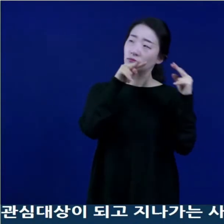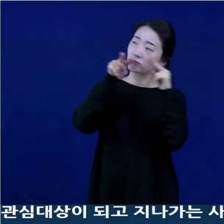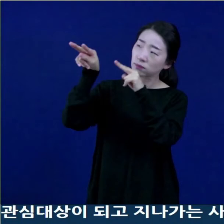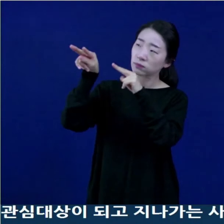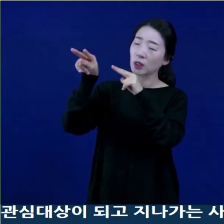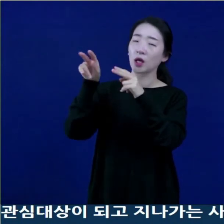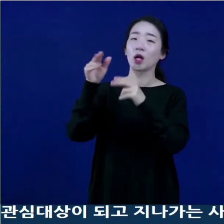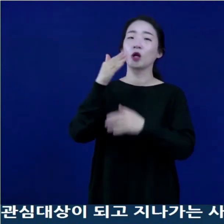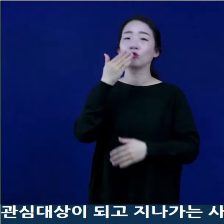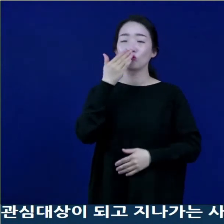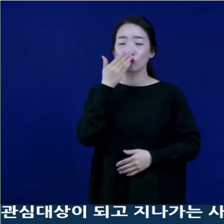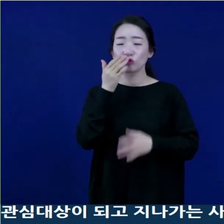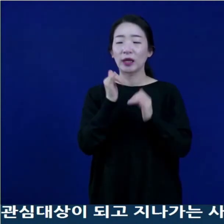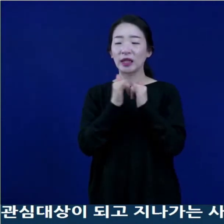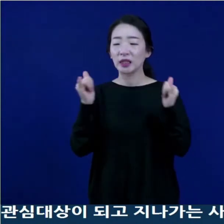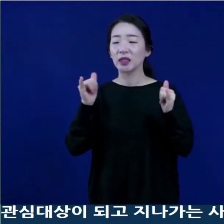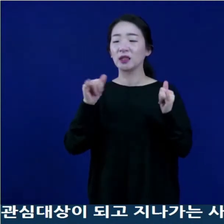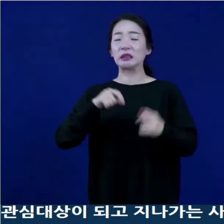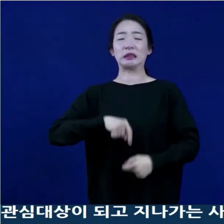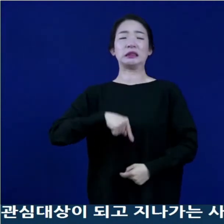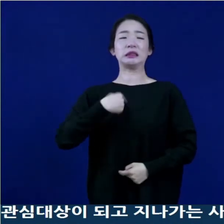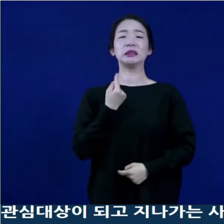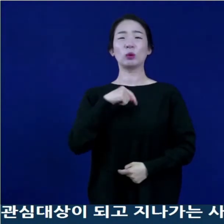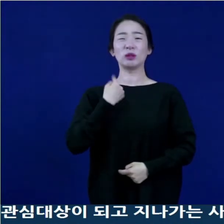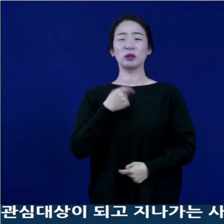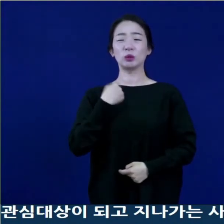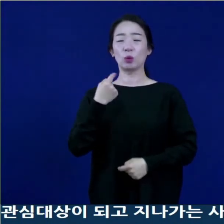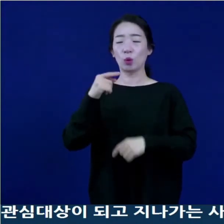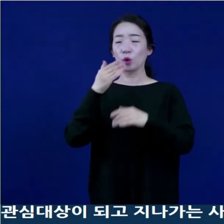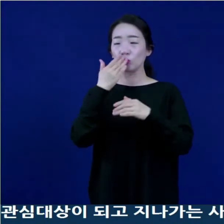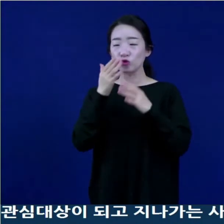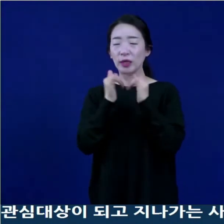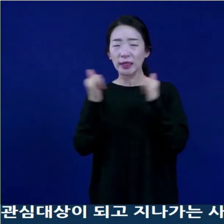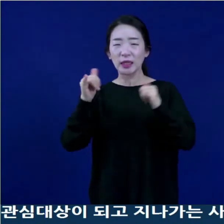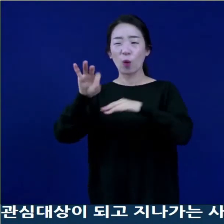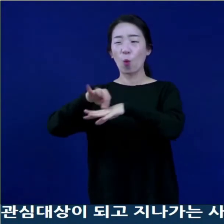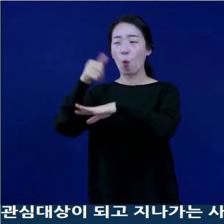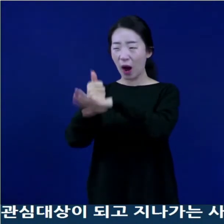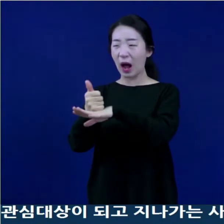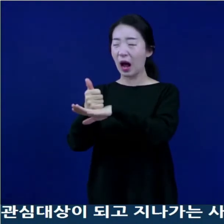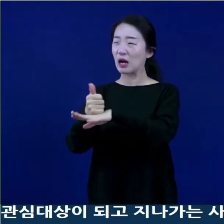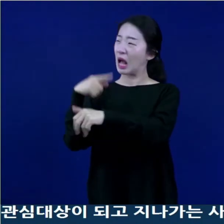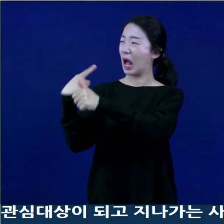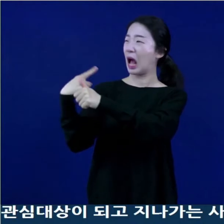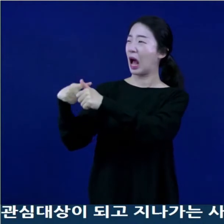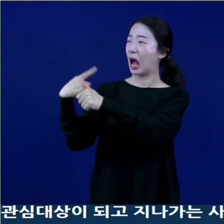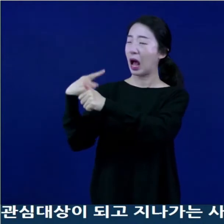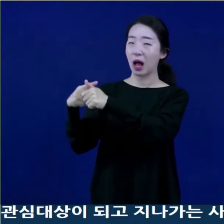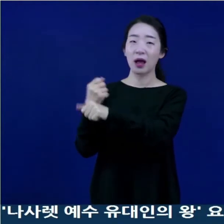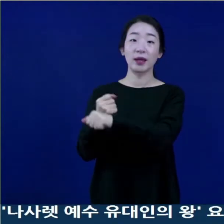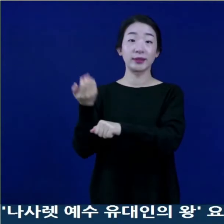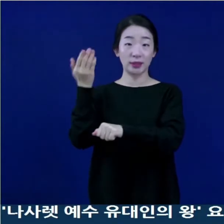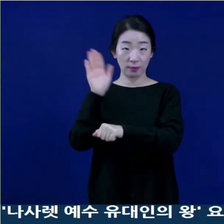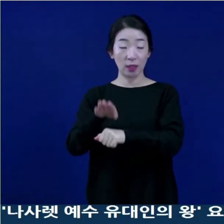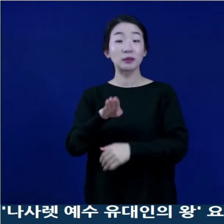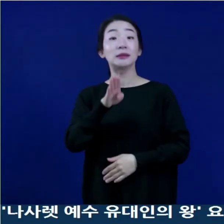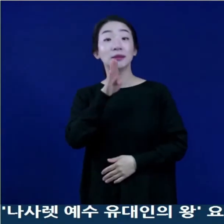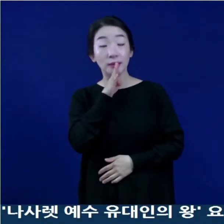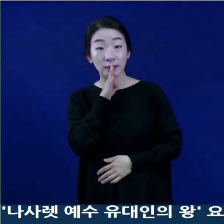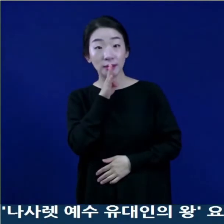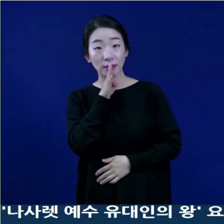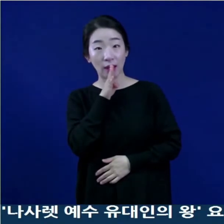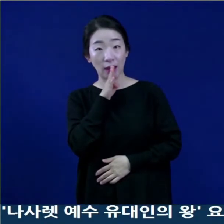왕이라고 자칭 주장한 것 때문에 예수님을 처형했지만 사실 그 예수님이